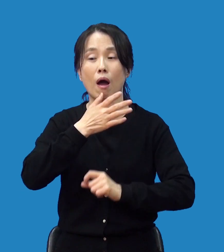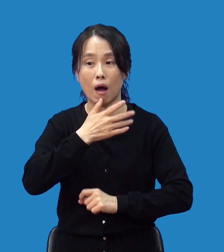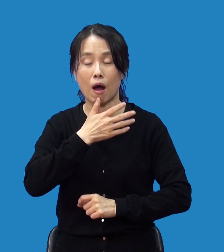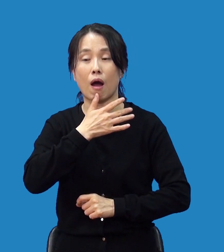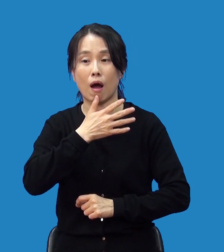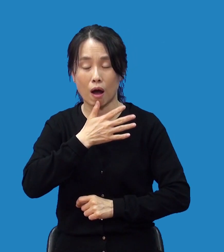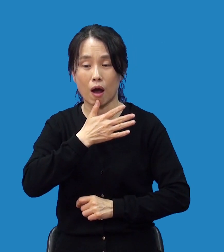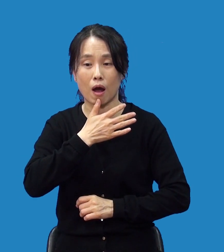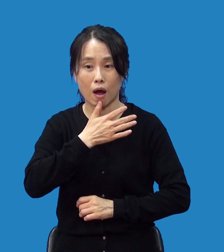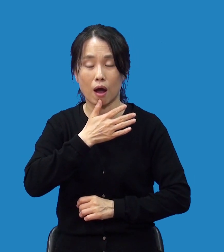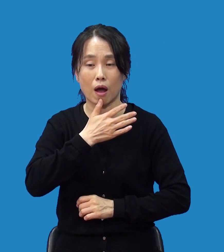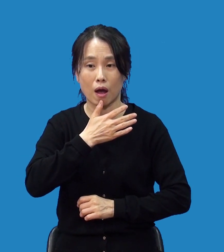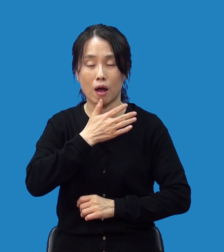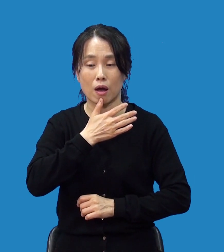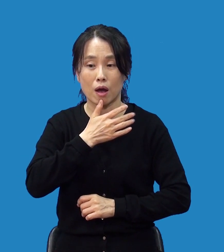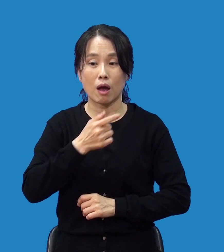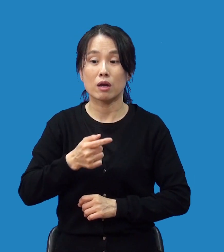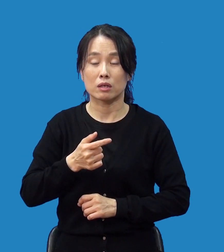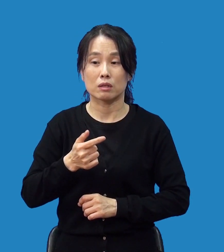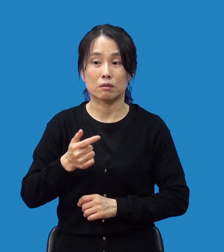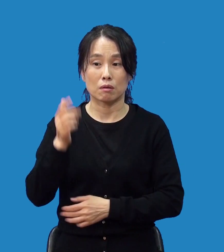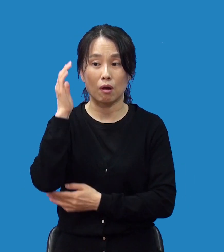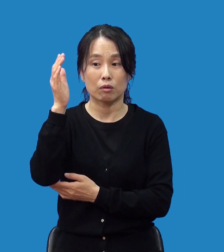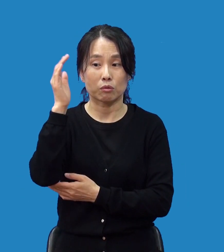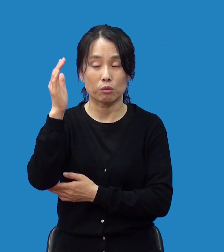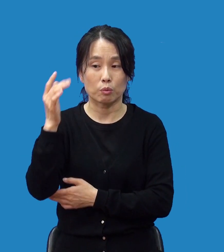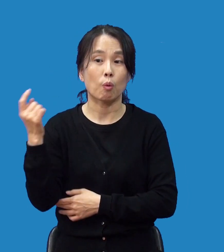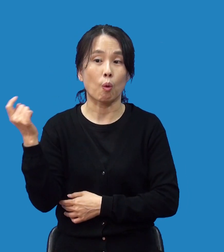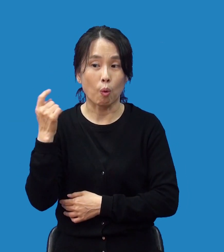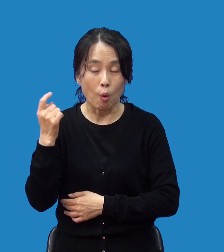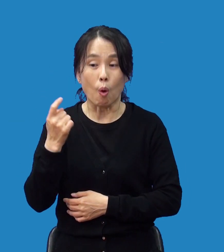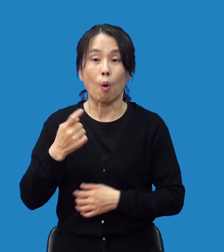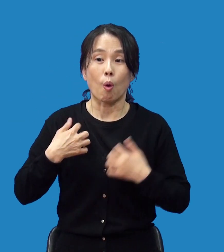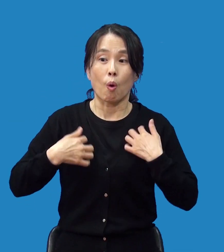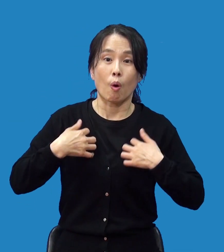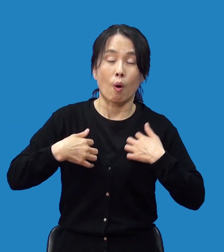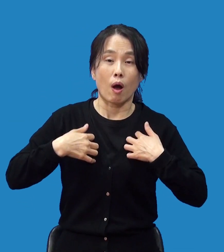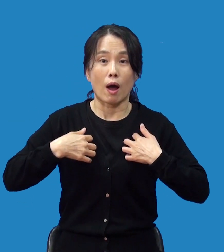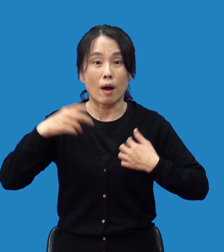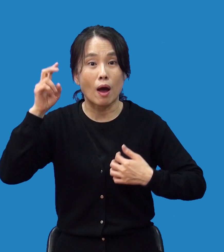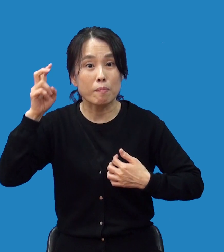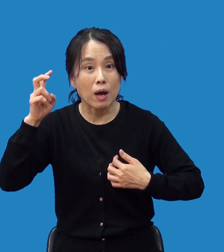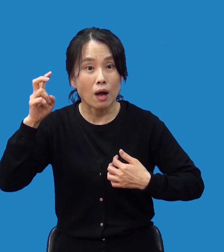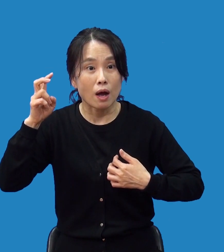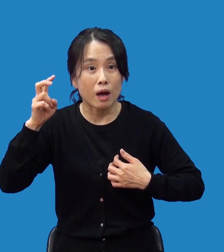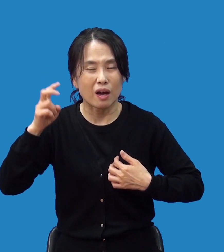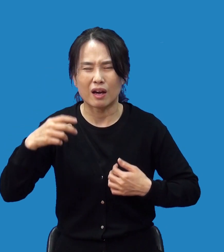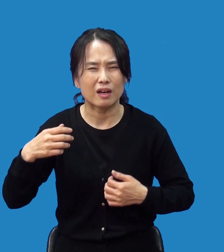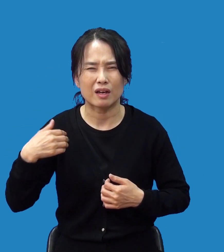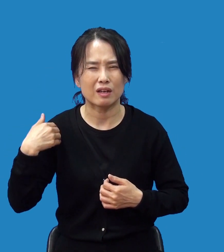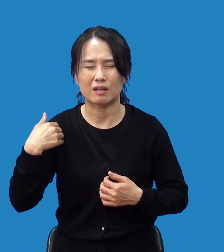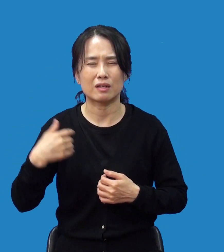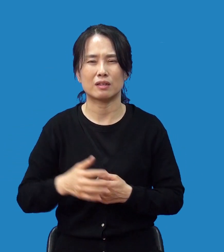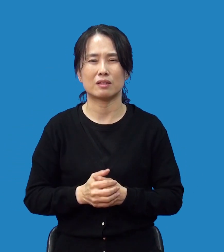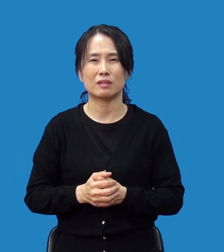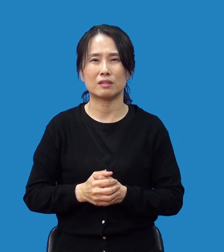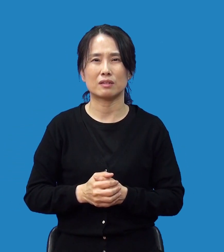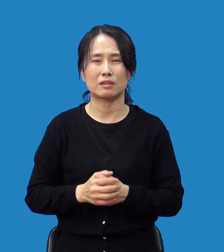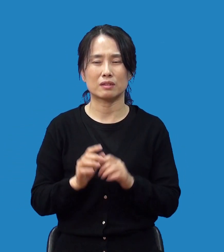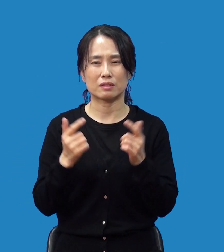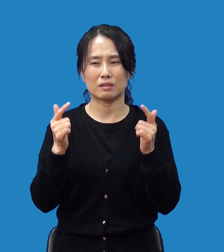하면서 그 빅뉴스를 들었을까요? 막 가짜뉴스 취급을